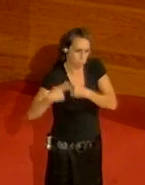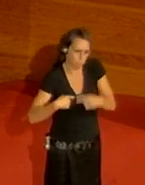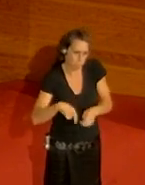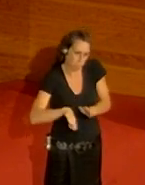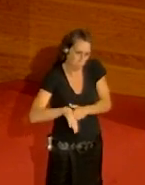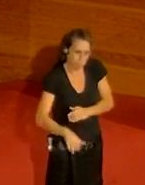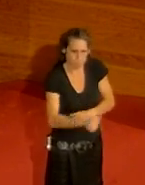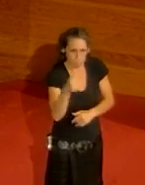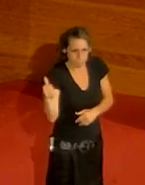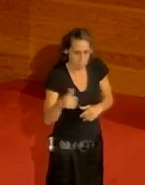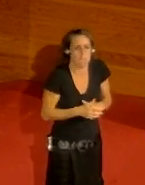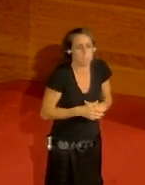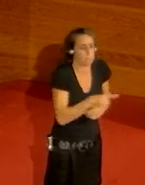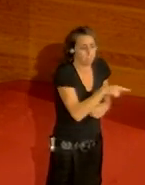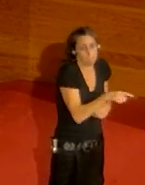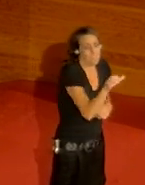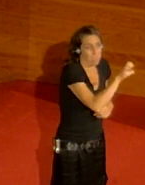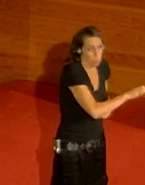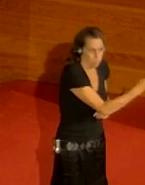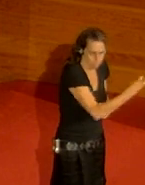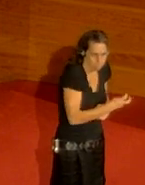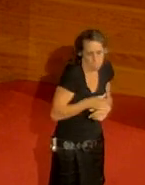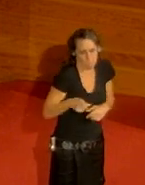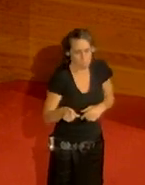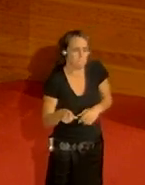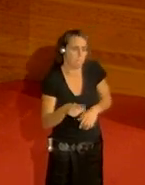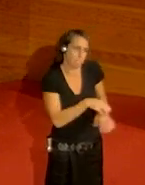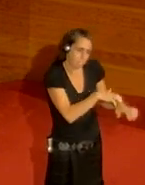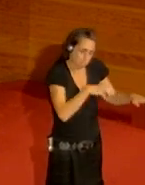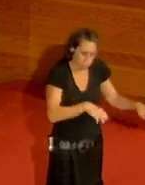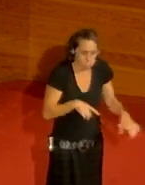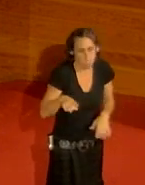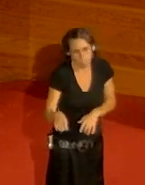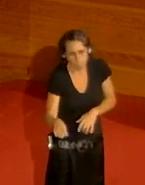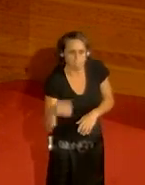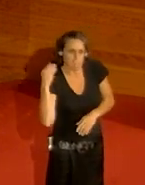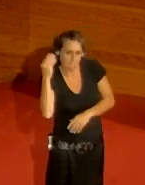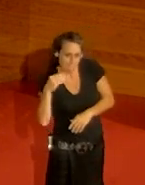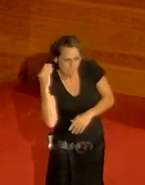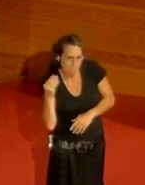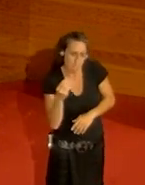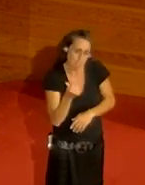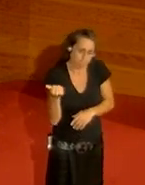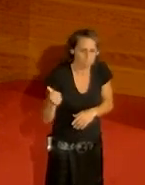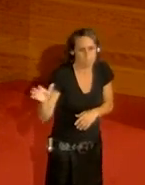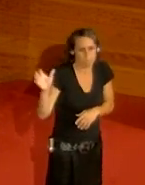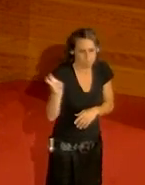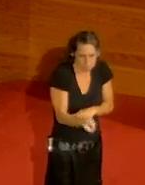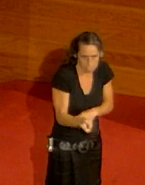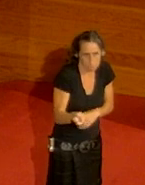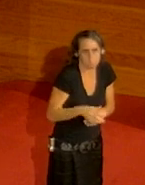nacies y otros son mi trajies mayoritariamente Pero también es una división geográfica los las que nacidos viven en el norte del